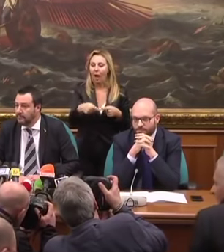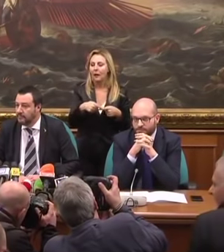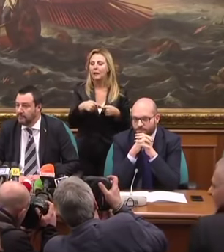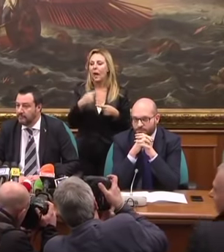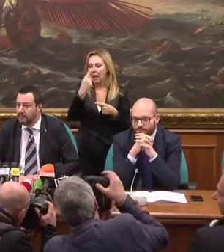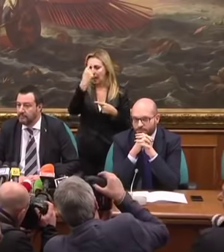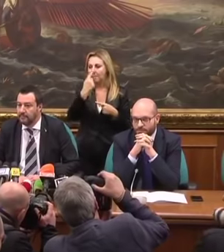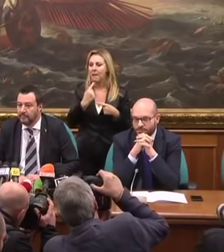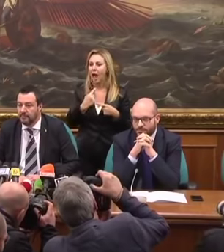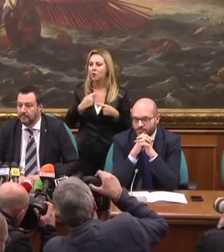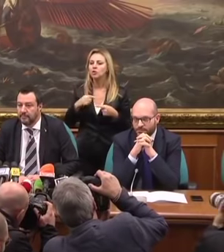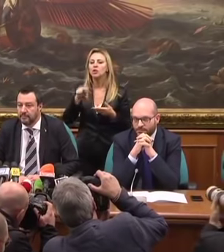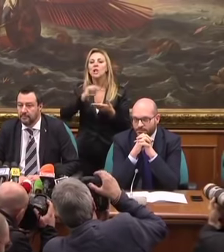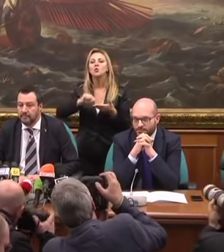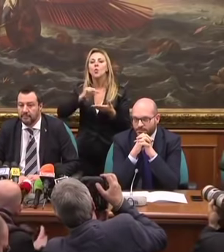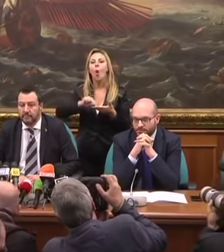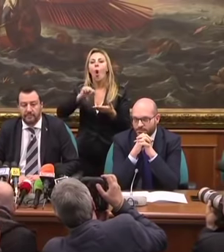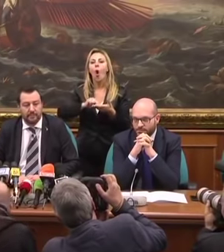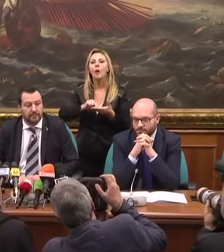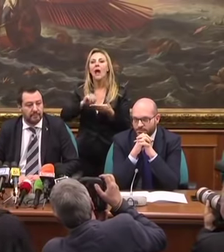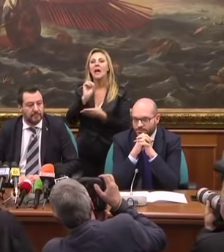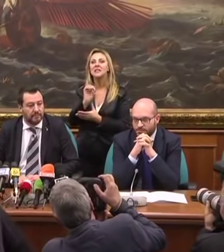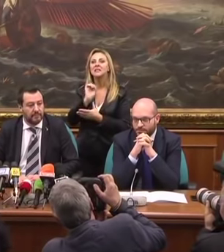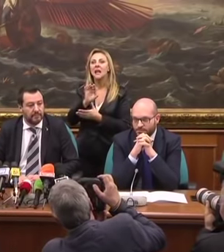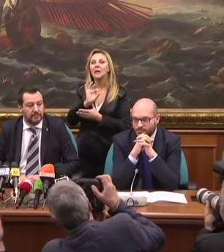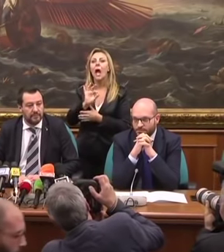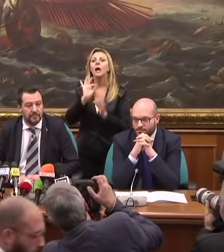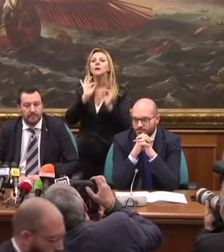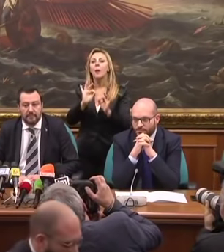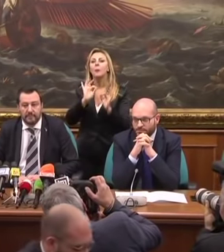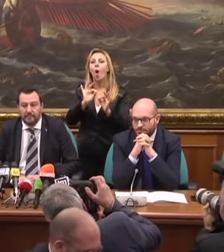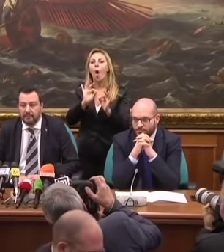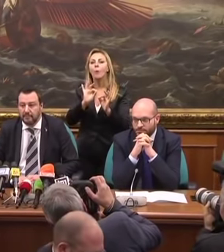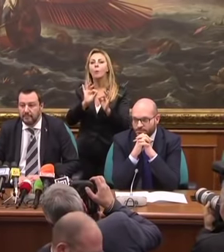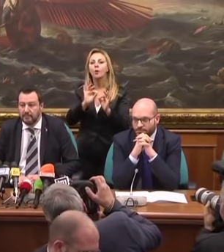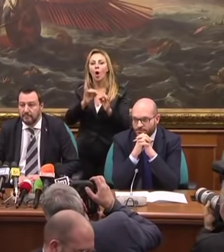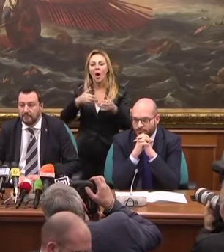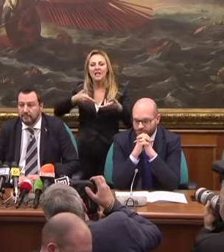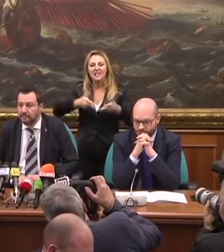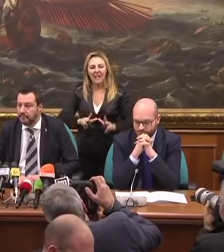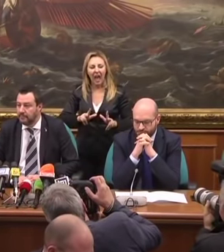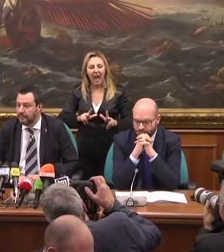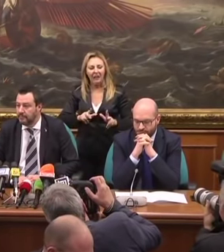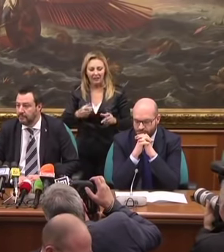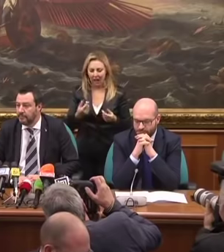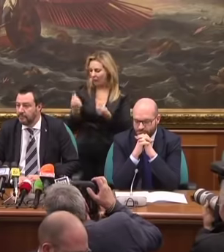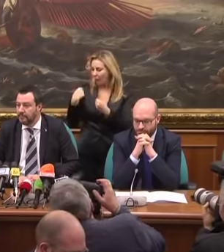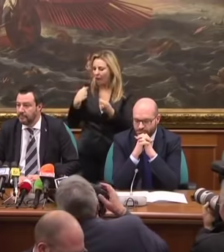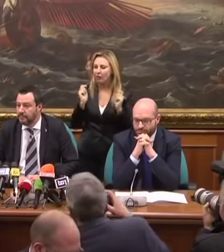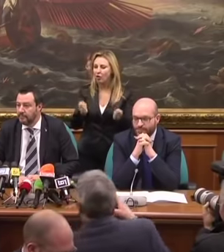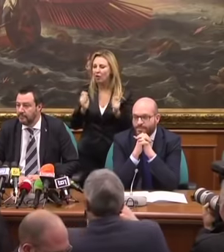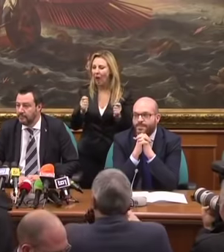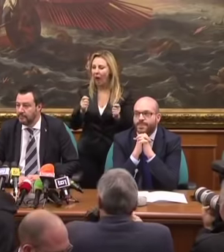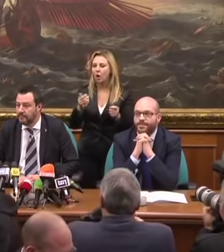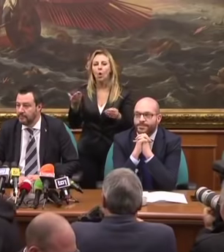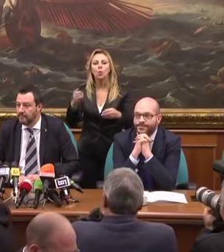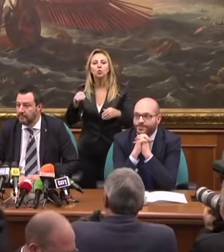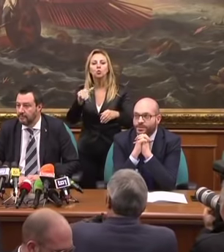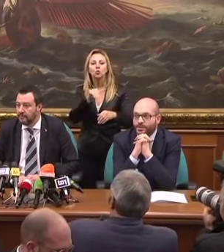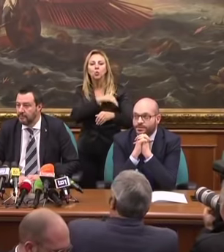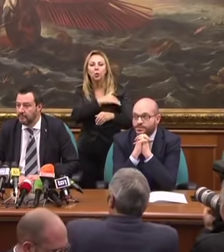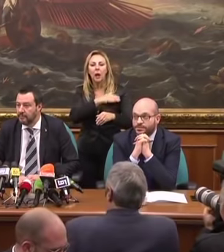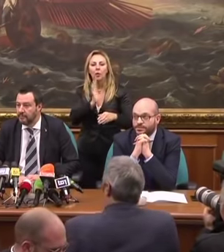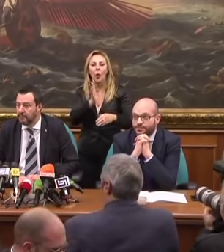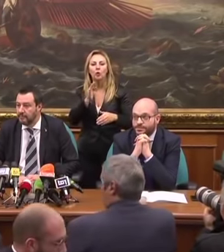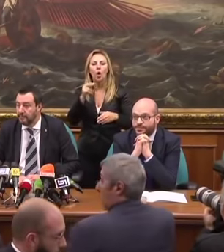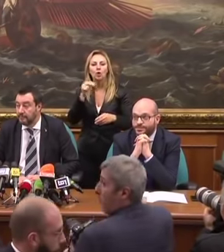immagini di una scuola dove gli insegnanti vengono colpiti dal lancio di sedie, dove studenti di 14 anni vengono accoltellati